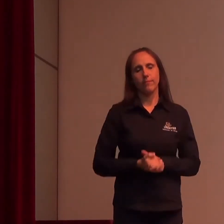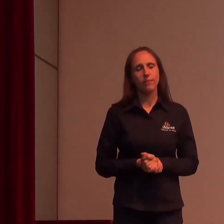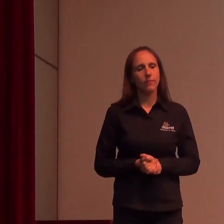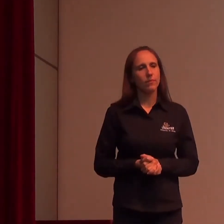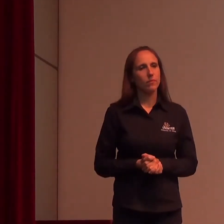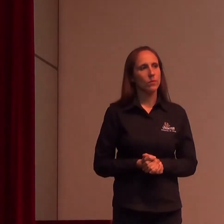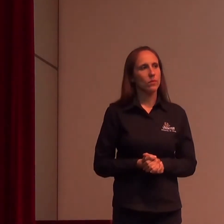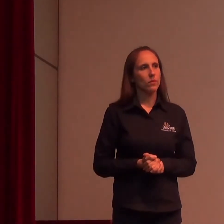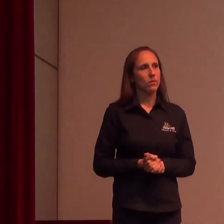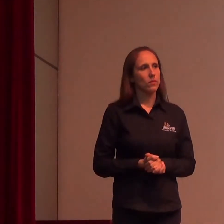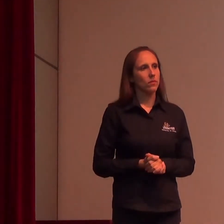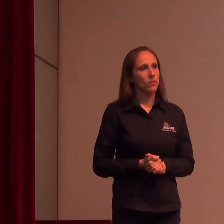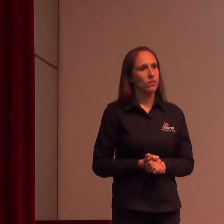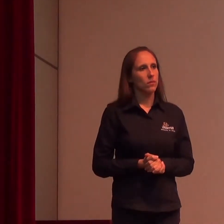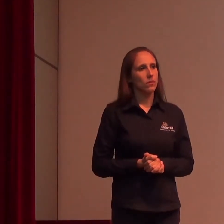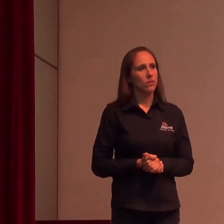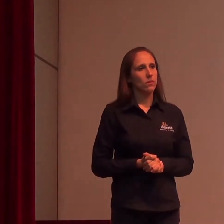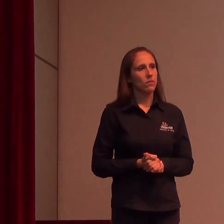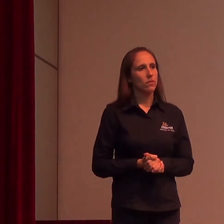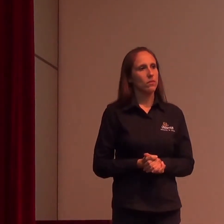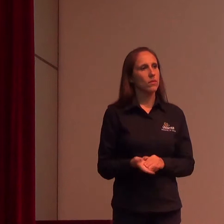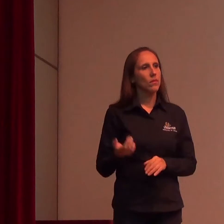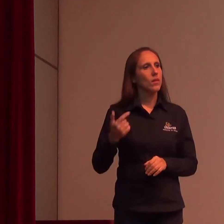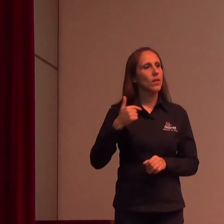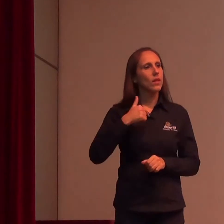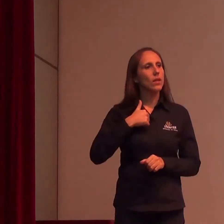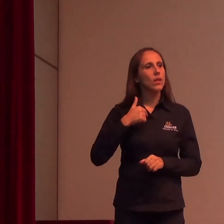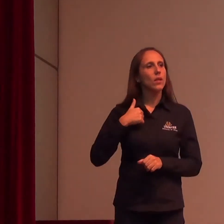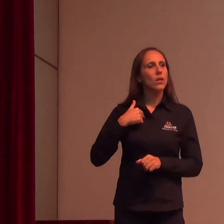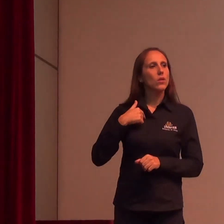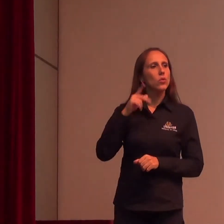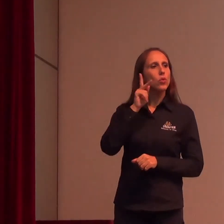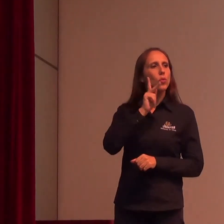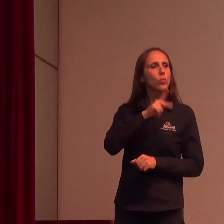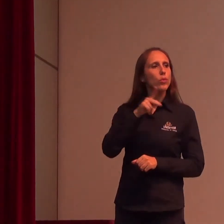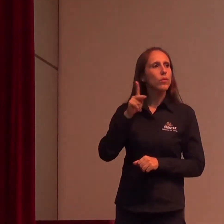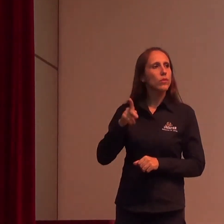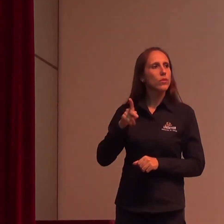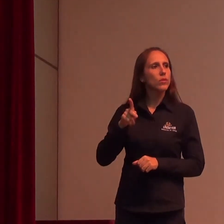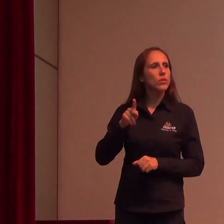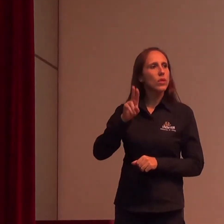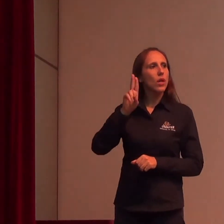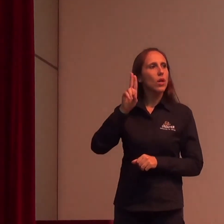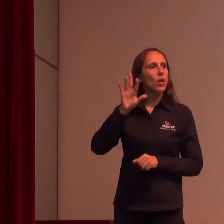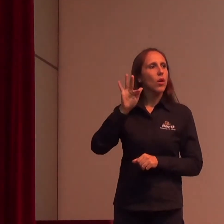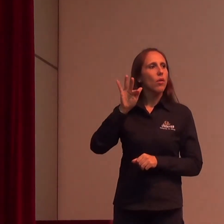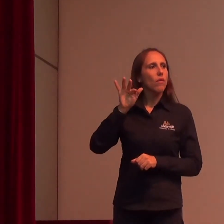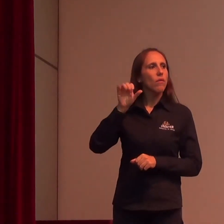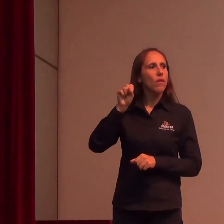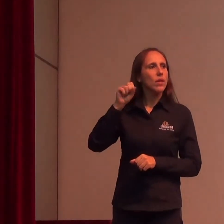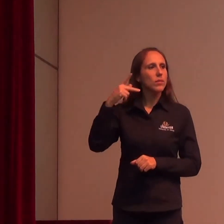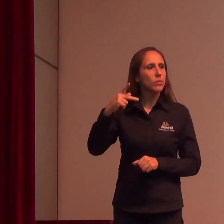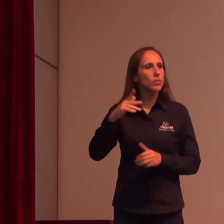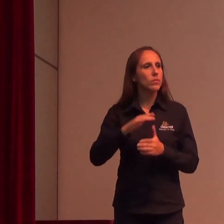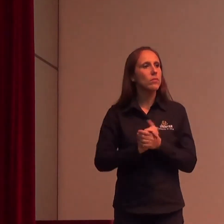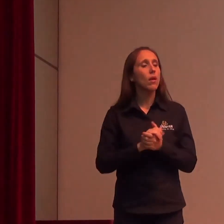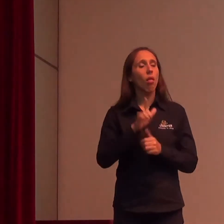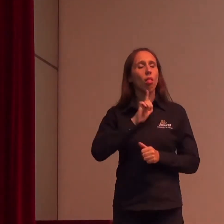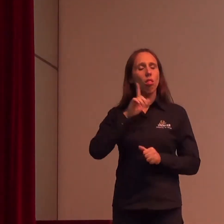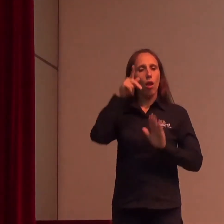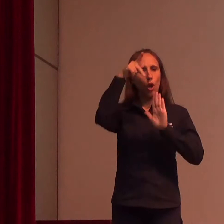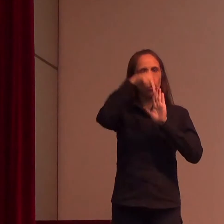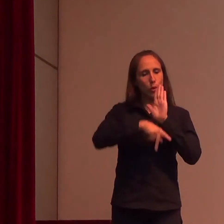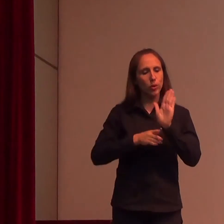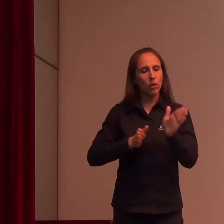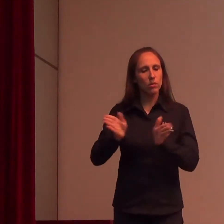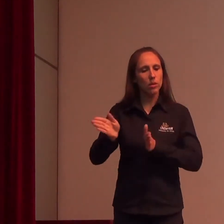Eu sou o professor Alberto Possetti da FESP, Organização de Sociedade do Paraná, e lá eu coordeno um projeto de acessibilidade para